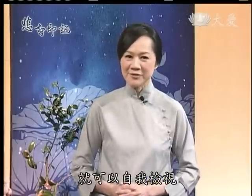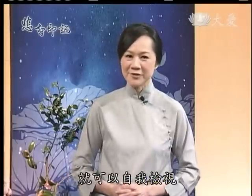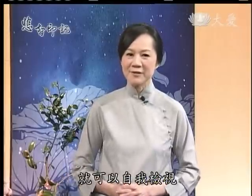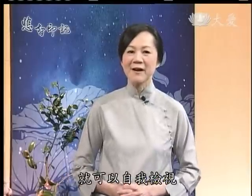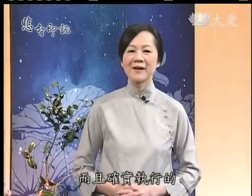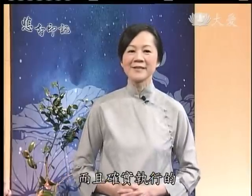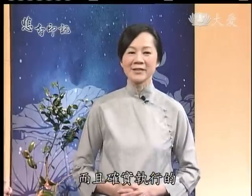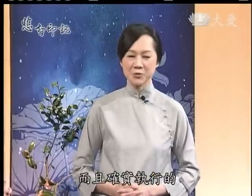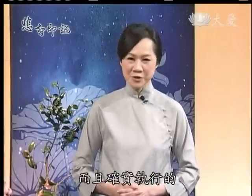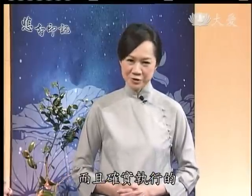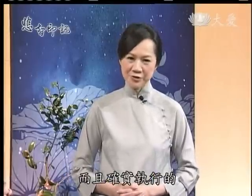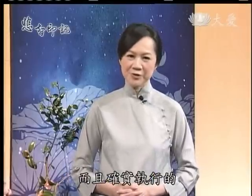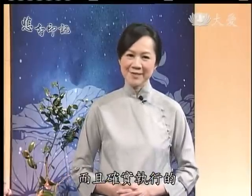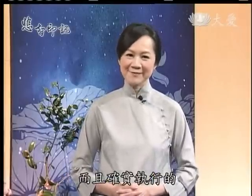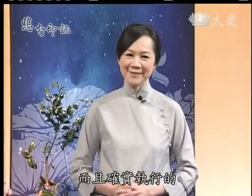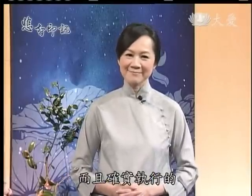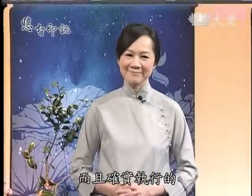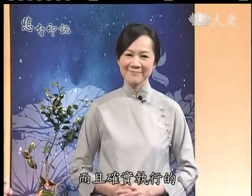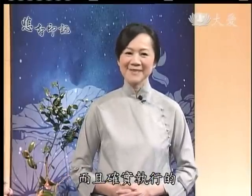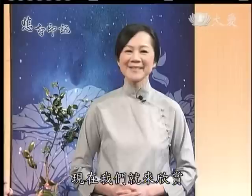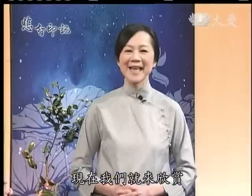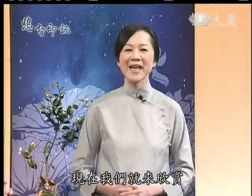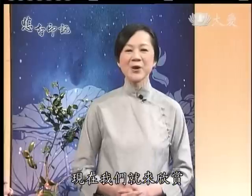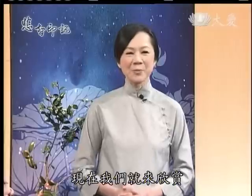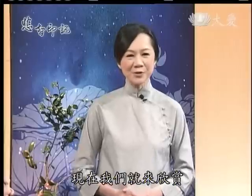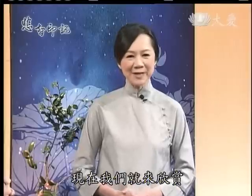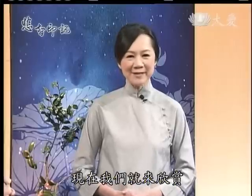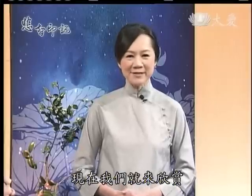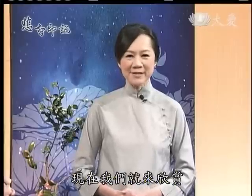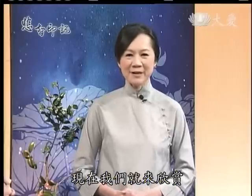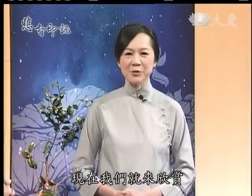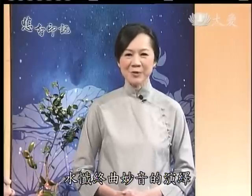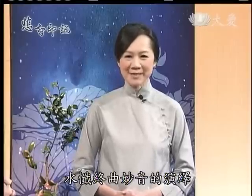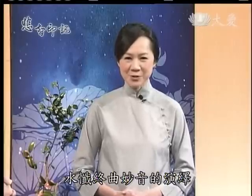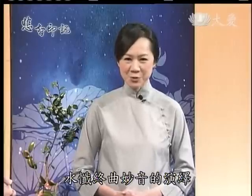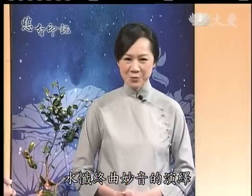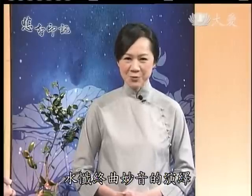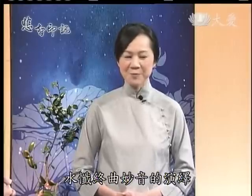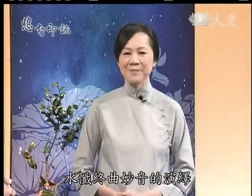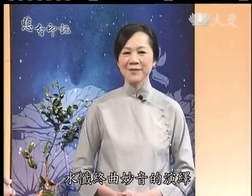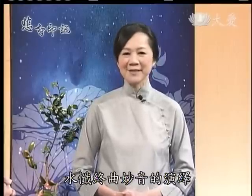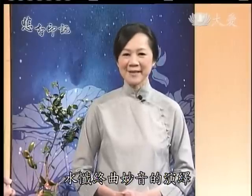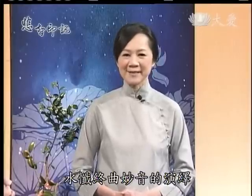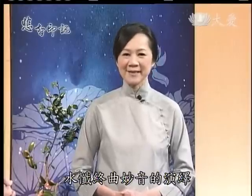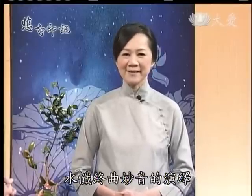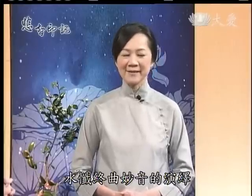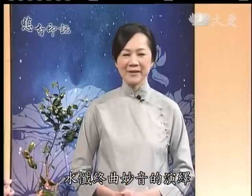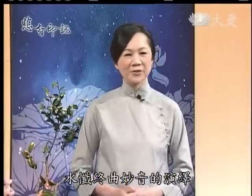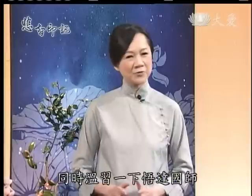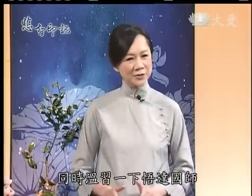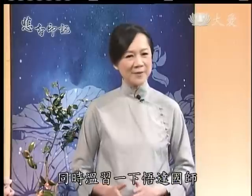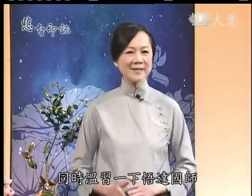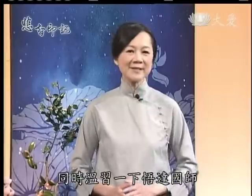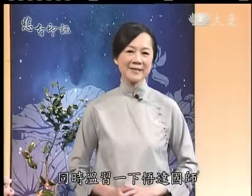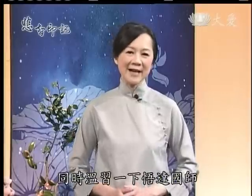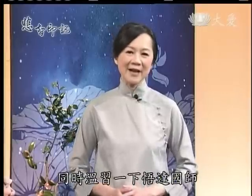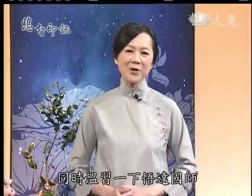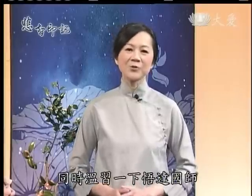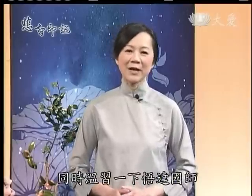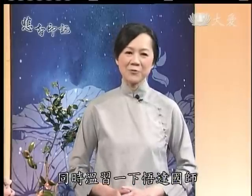检视，而且确实执行的。现在我们就来欣赏水忏中曲妙音的演绎，同时温习一下悟达